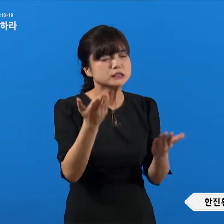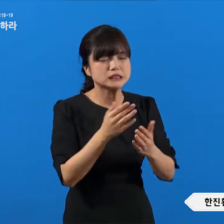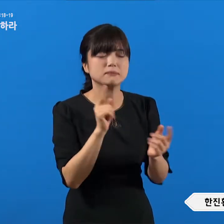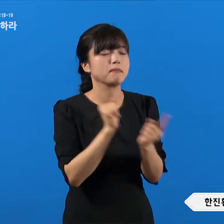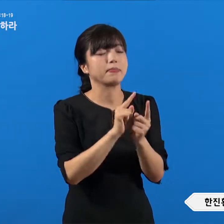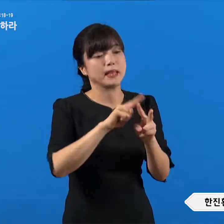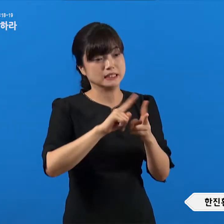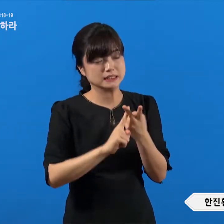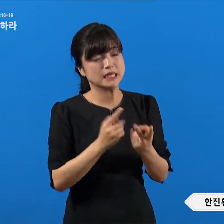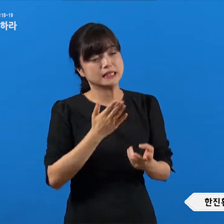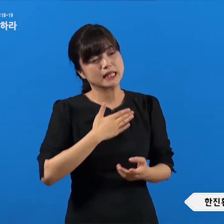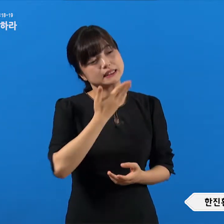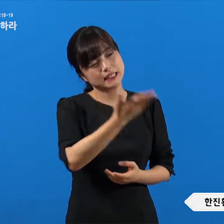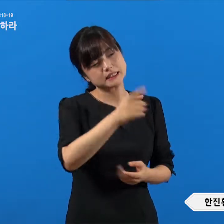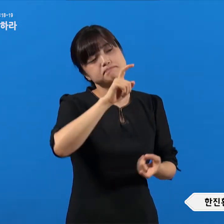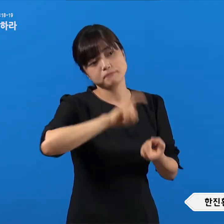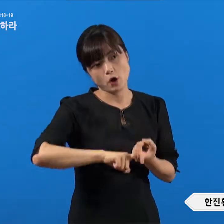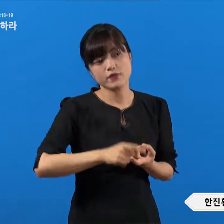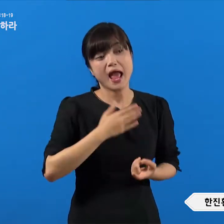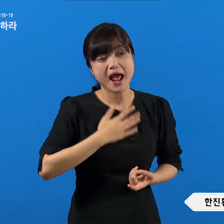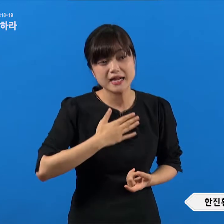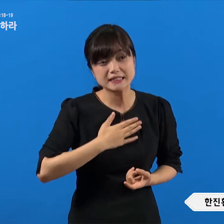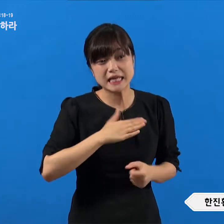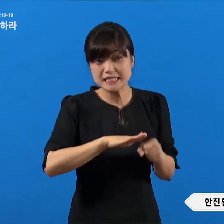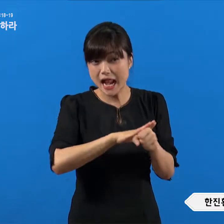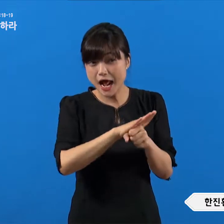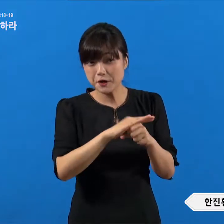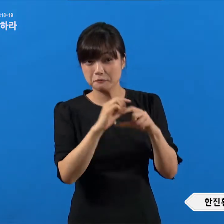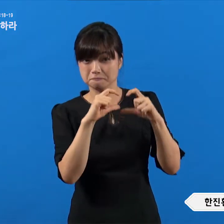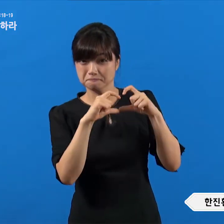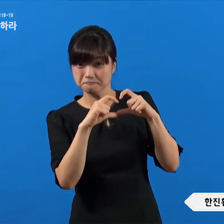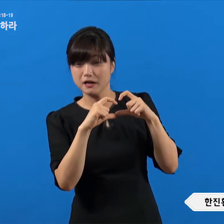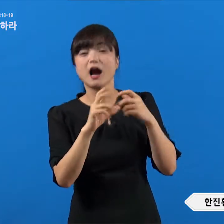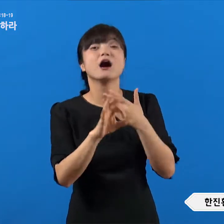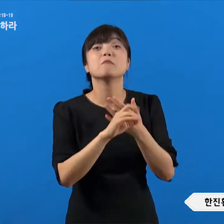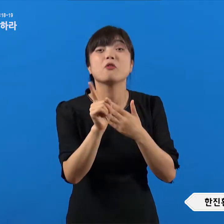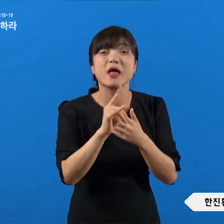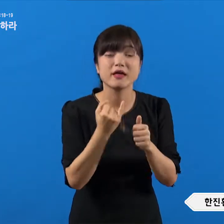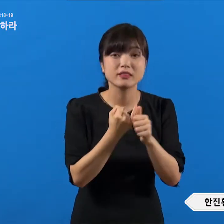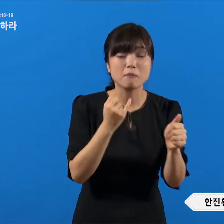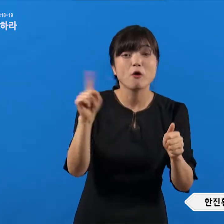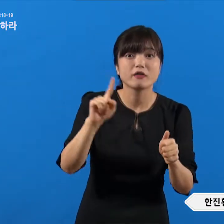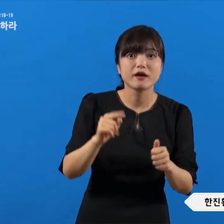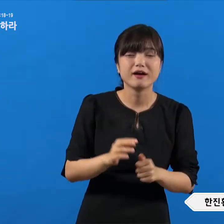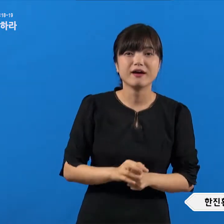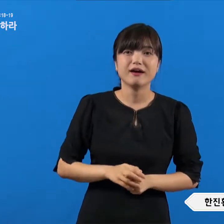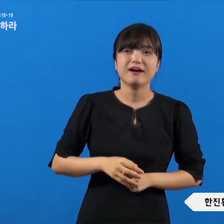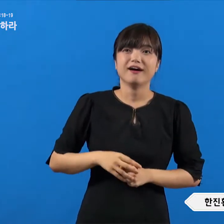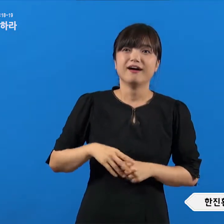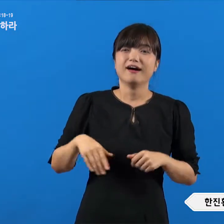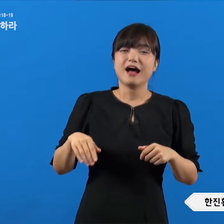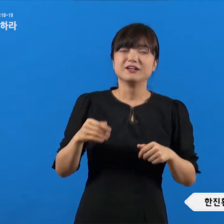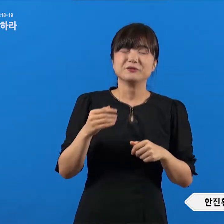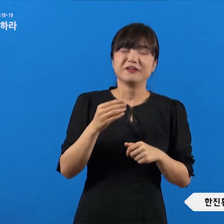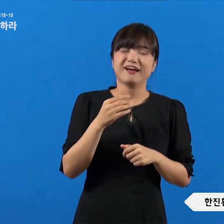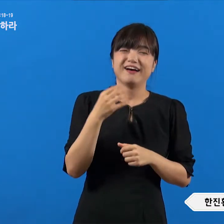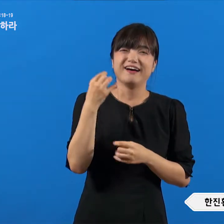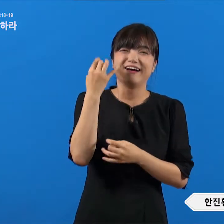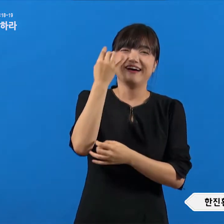당신 편이라는 거 잊지 마요. 사랑해요. 그러면 남자들은 천군만마를 얻은 것 같습니다.